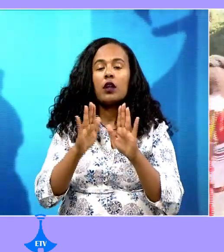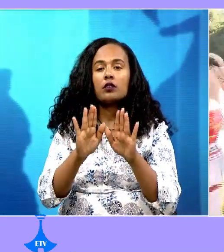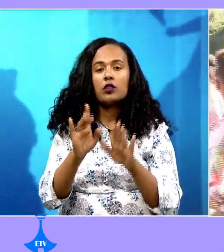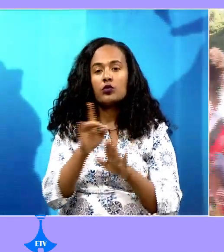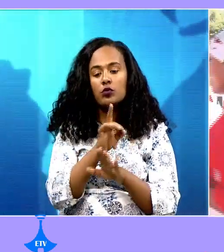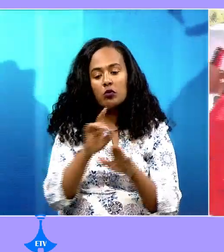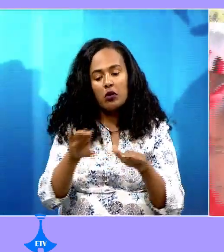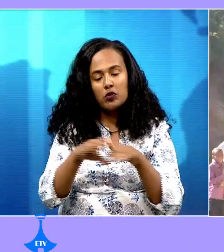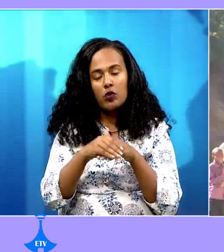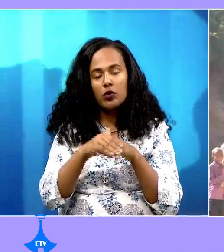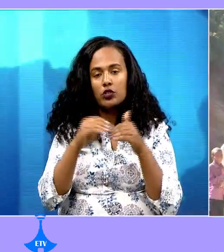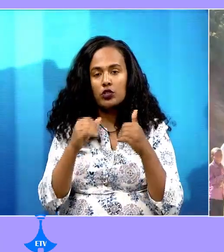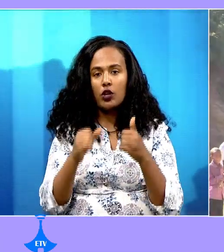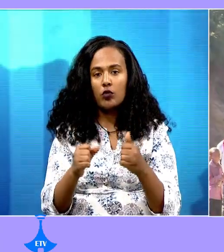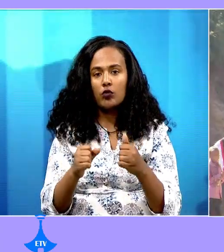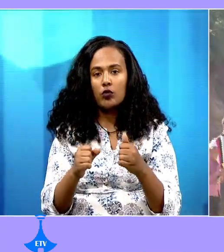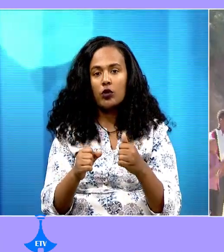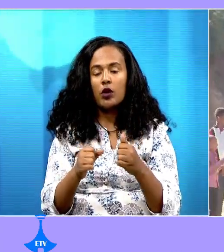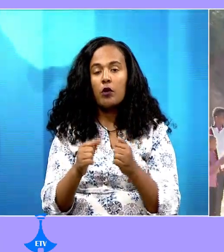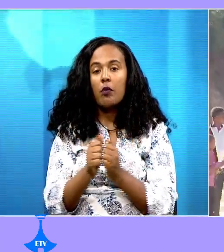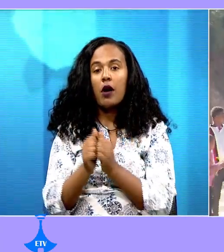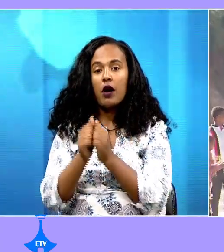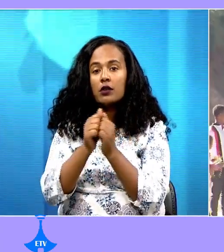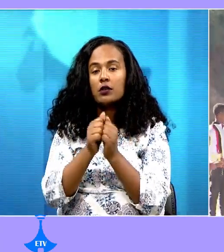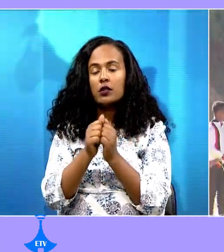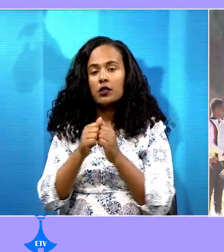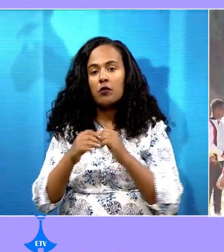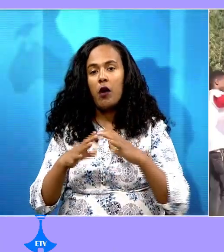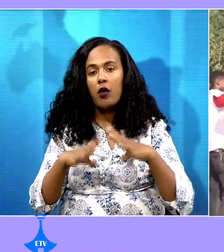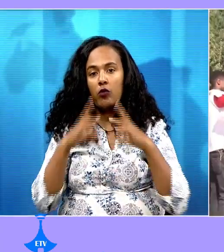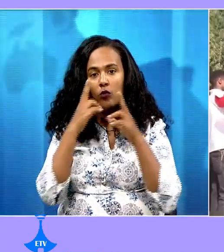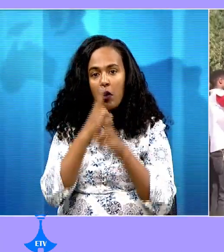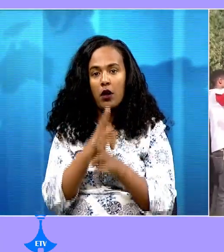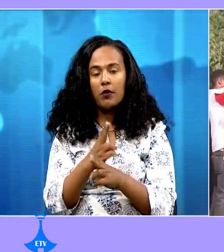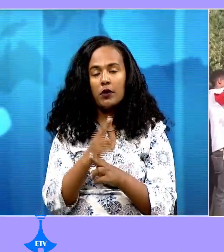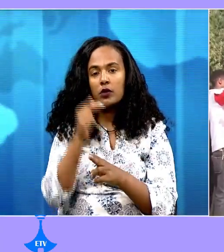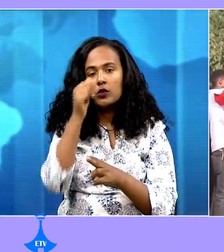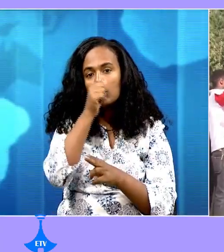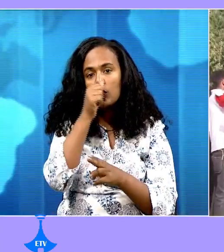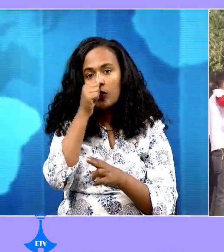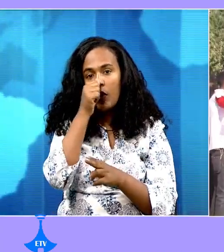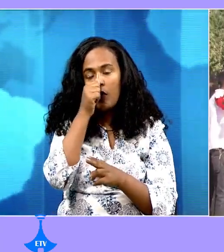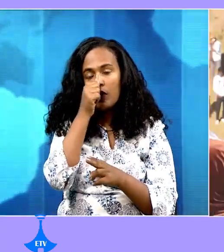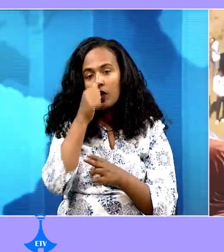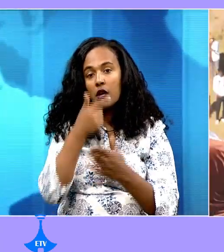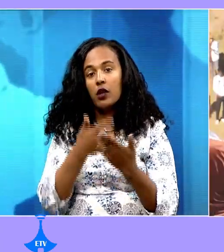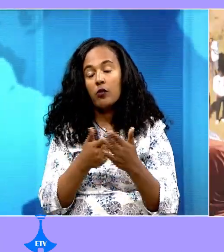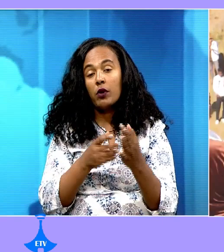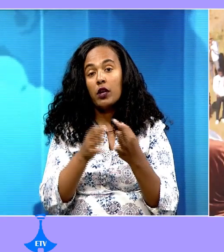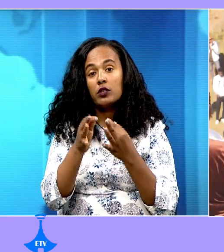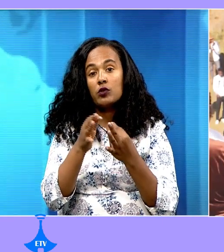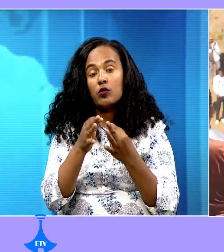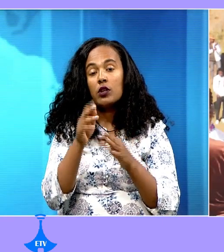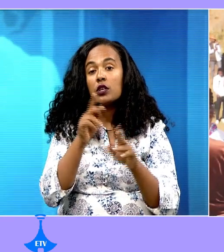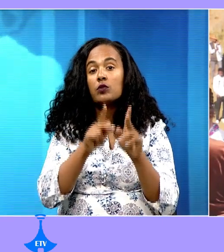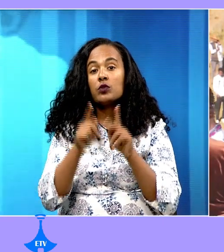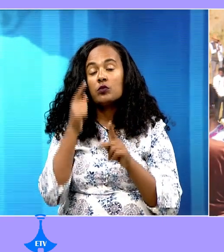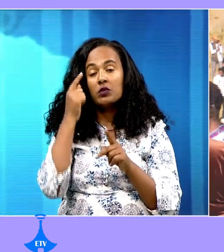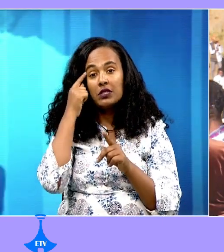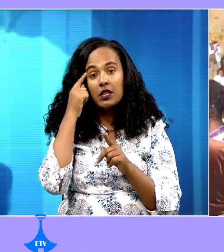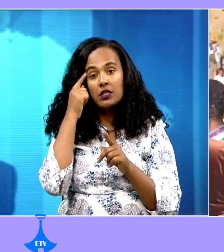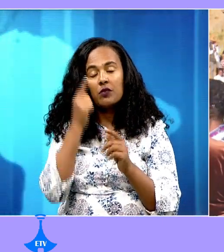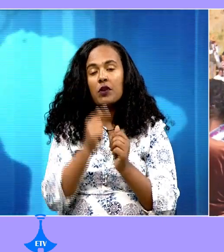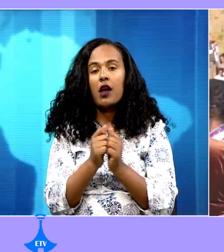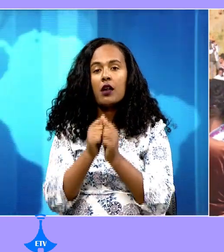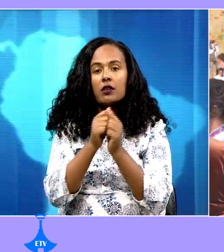ማስተዋወቅ ይችላሉ። ያው በአንድነት ባህሉን ማክበር ኢትዮጵያዊነታችን ይሄ ነው መገለጫው። ለህዝቦች መተሳሰብ፣